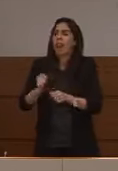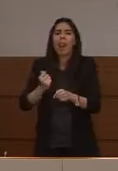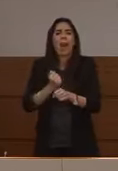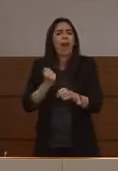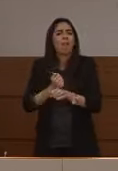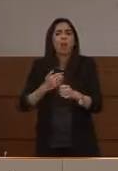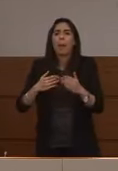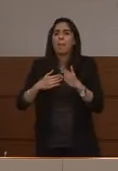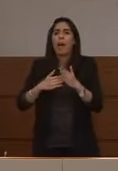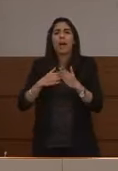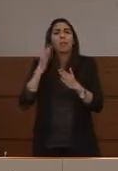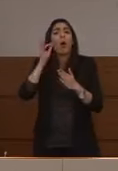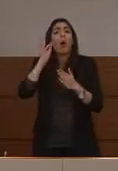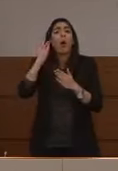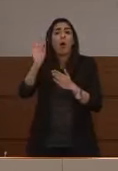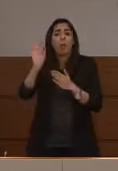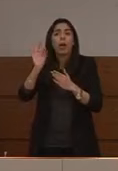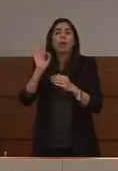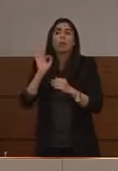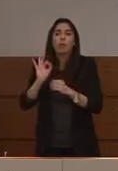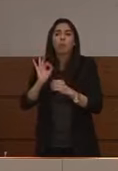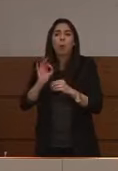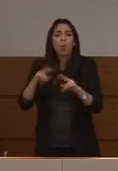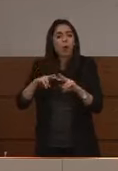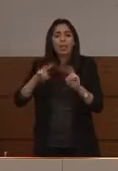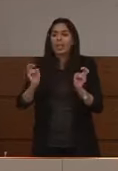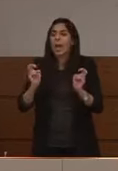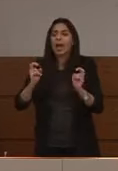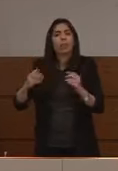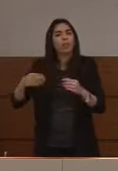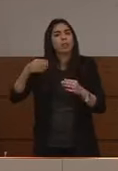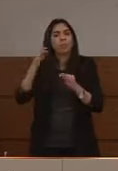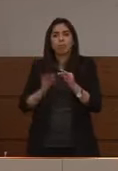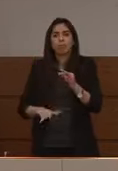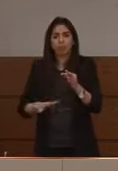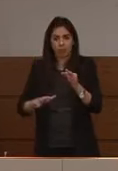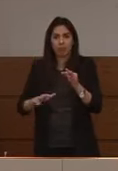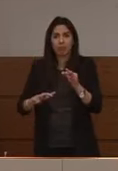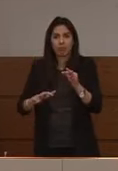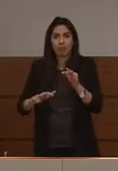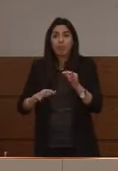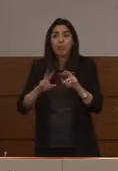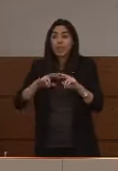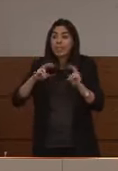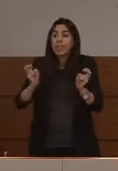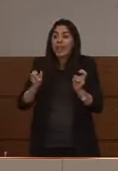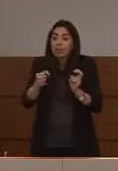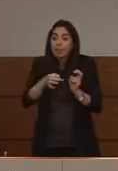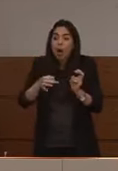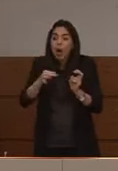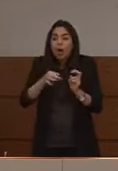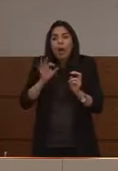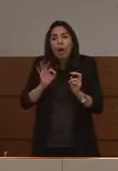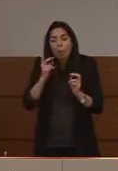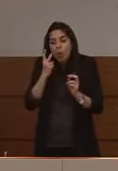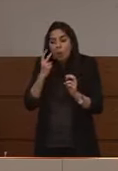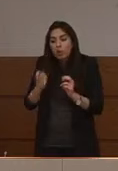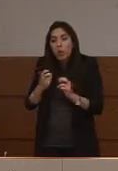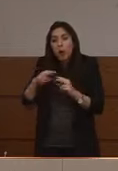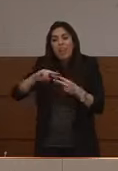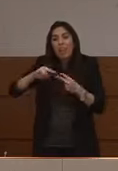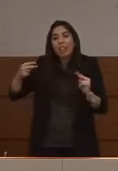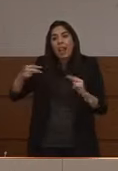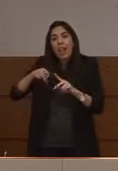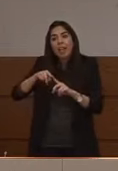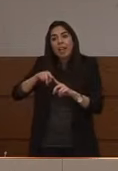rispondere alla domanda di poter fare una diagnostica molecolare basata su di identificazione del rene javier al e